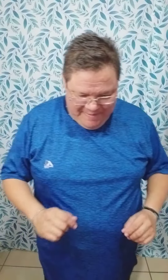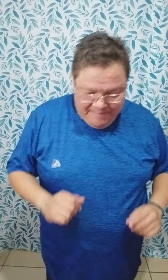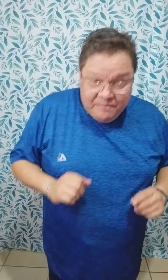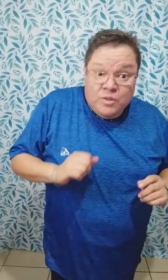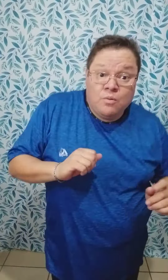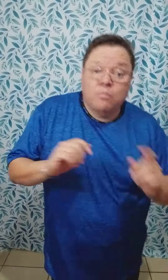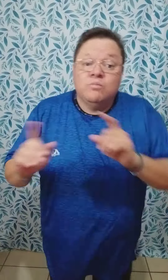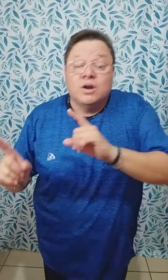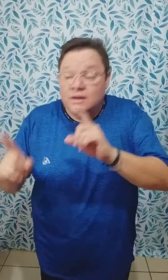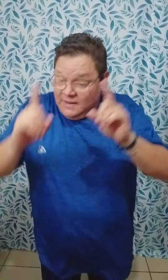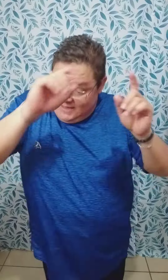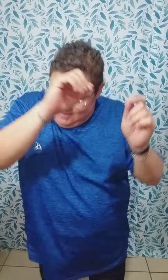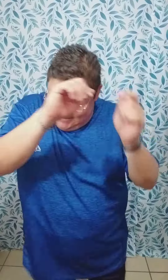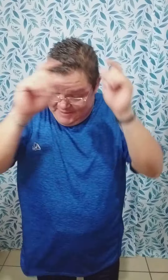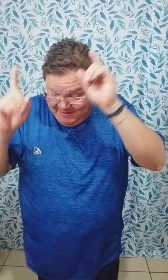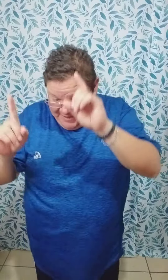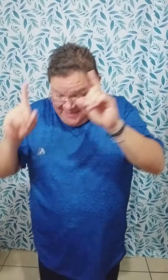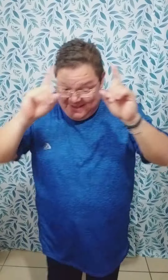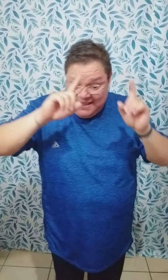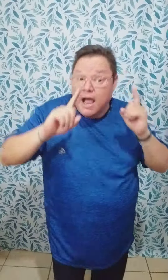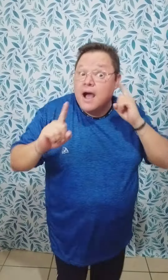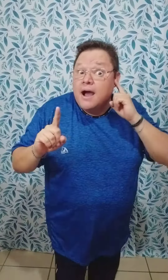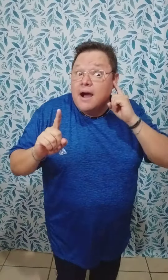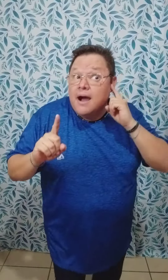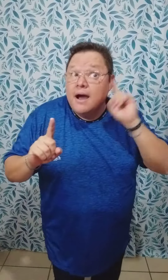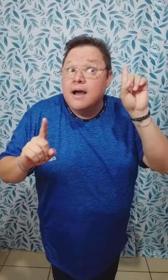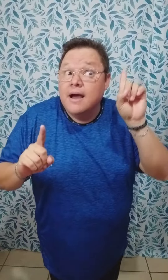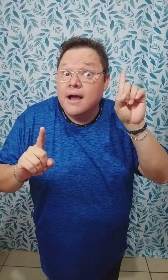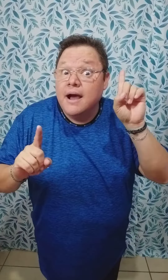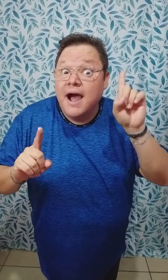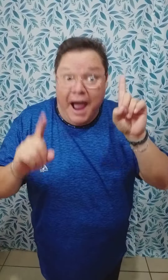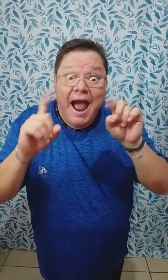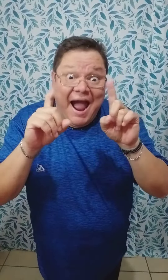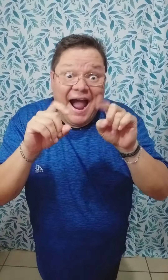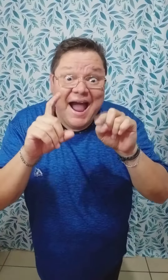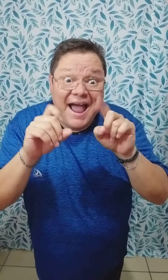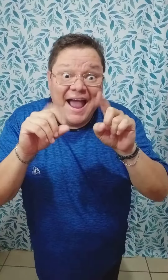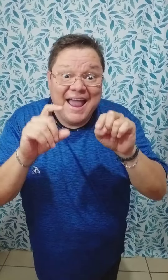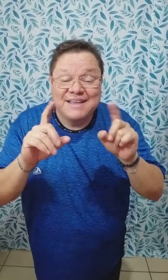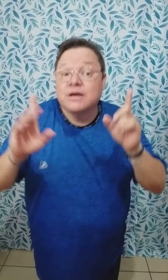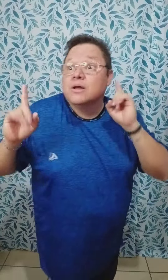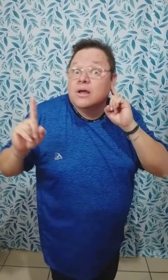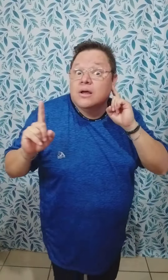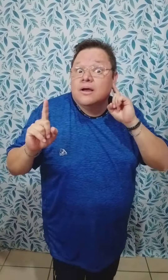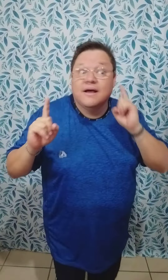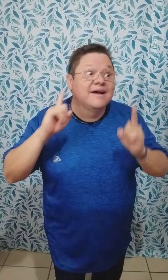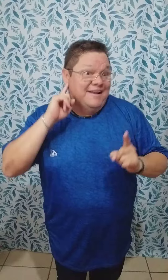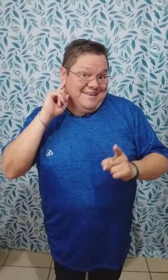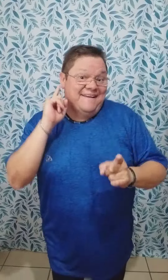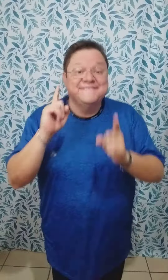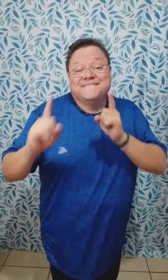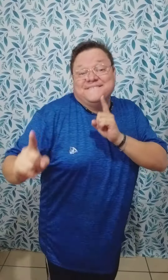Bueno, pues yo te voy a contar la historia de la granja de mi abuelo. Pon mucha atención para que